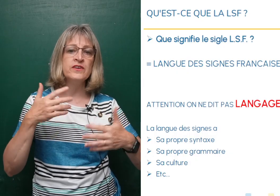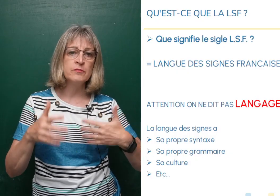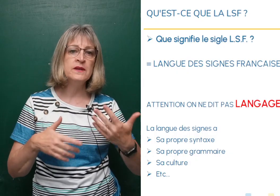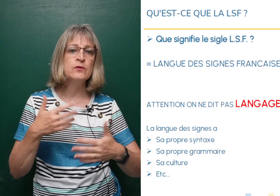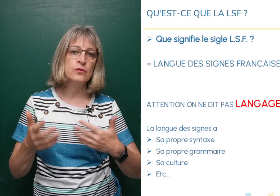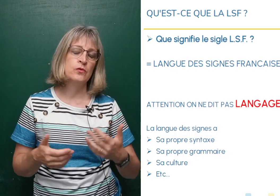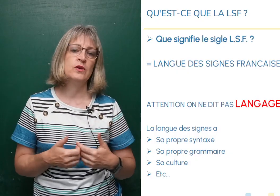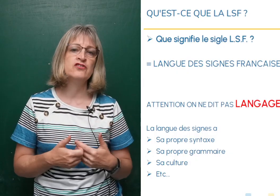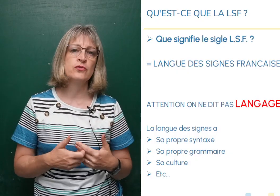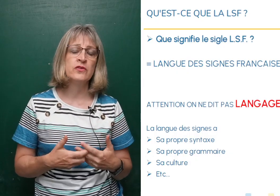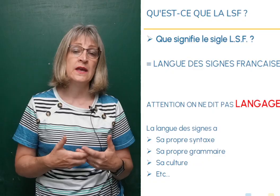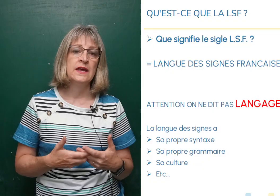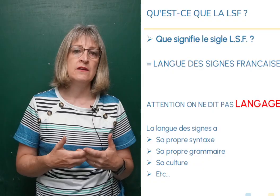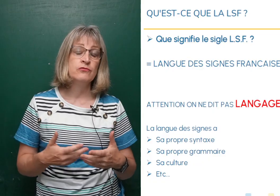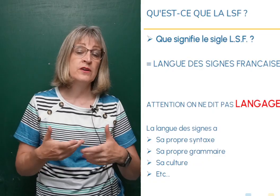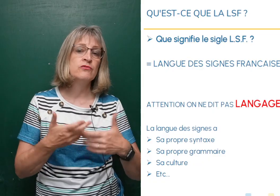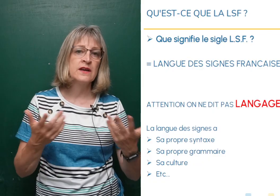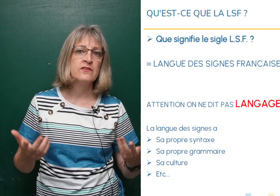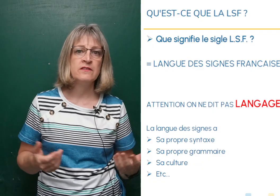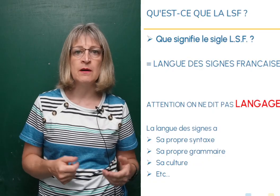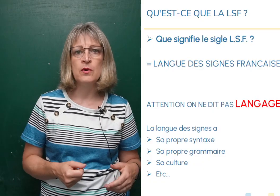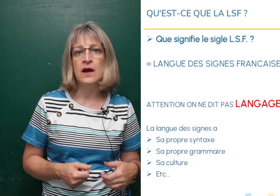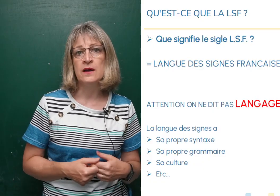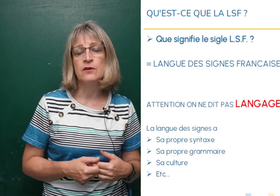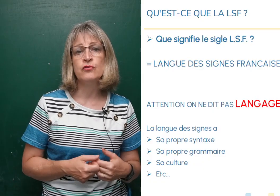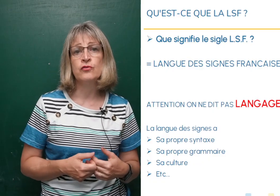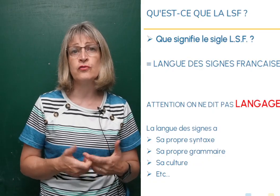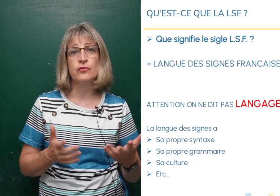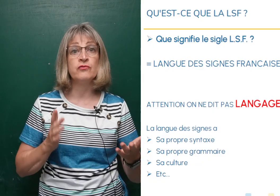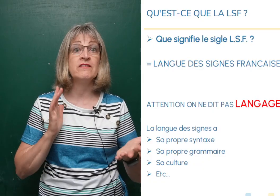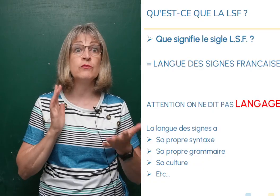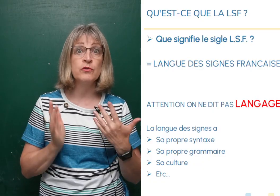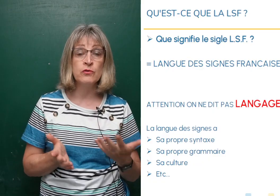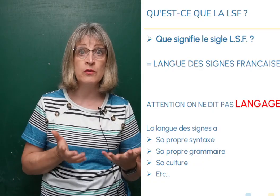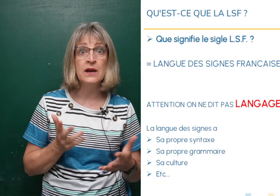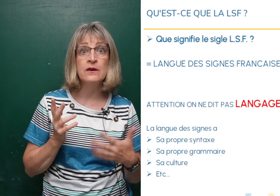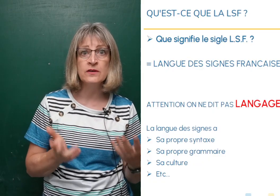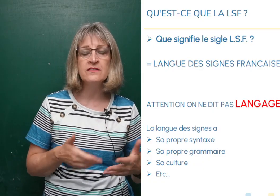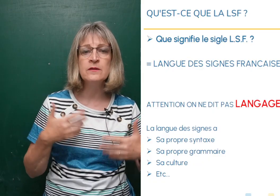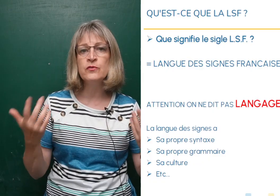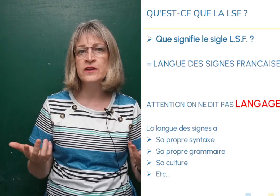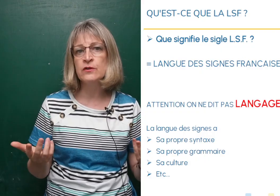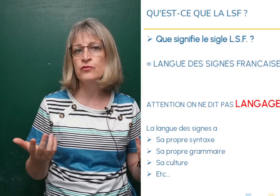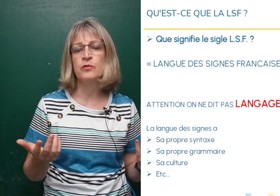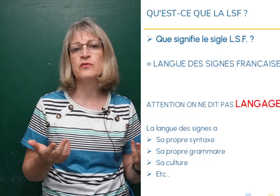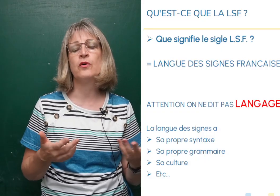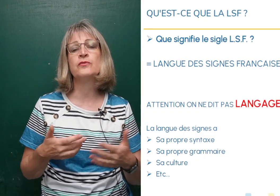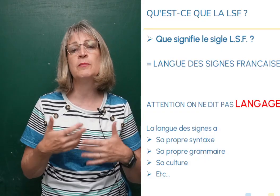explique les choses, et vous découvrez ainsi vraiment la culture sourde. Donc vous avez non seulement la langue des signes, mais aussi la culture, puisque quand on apprend une